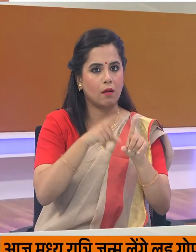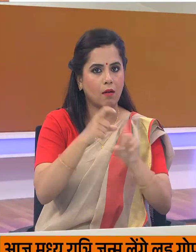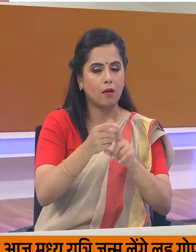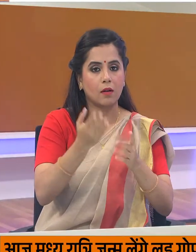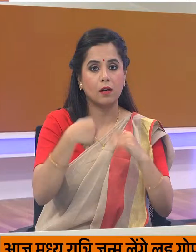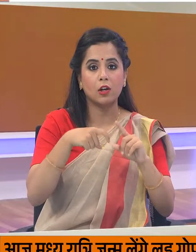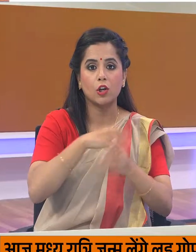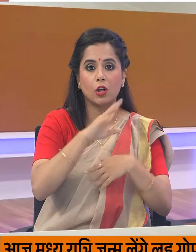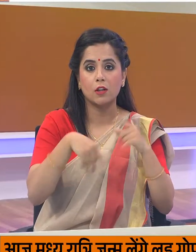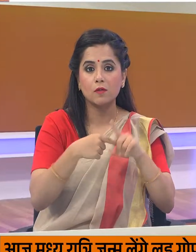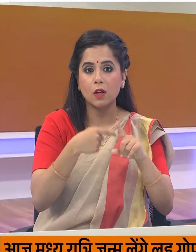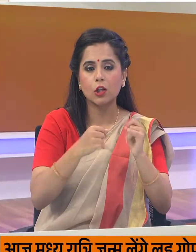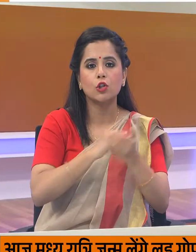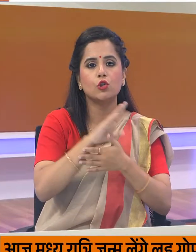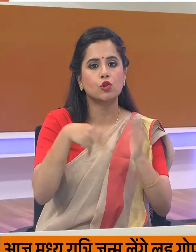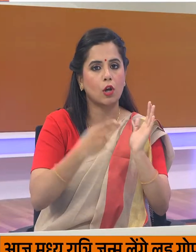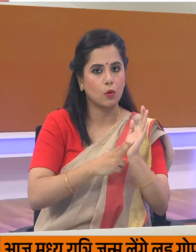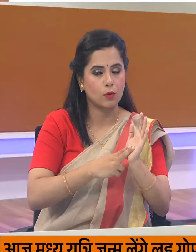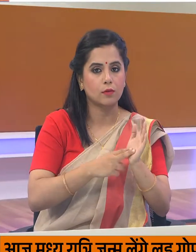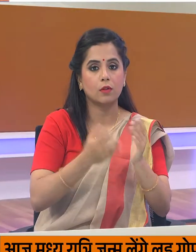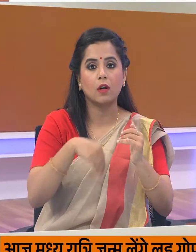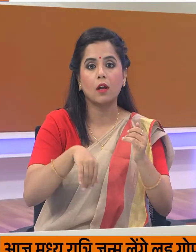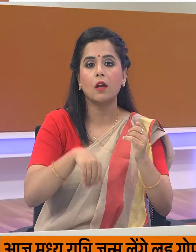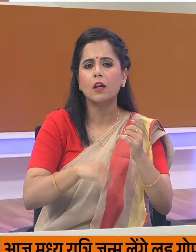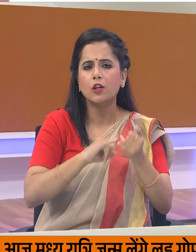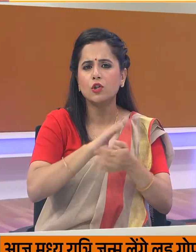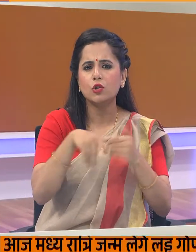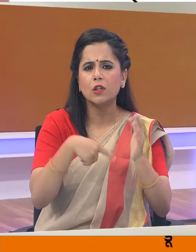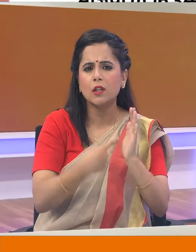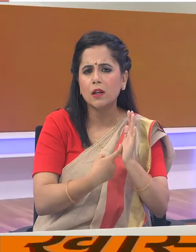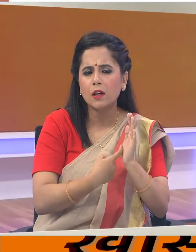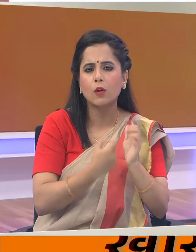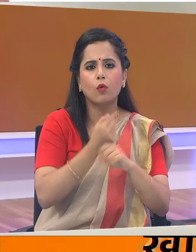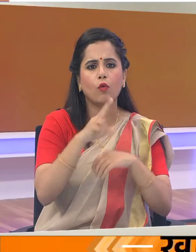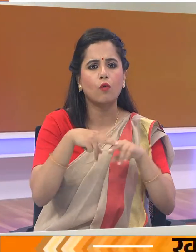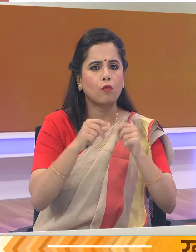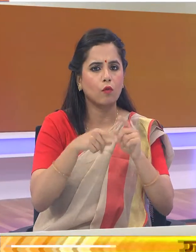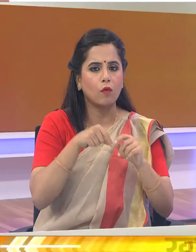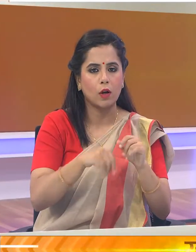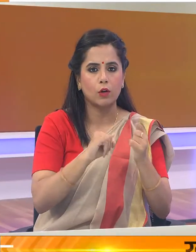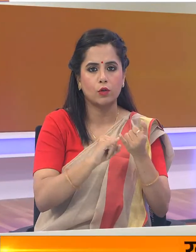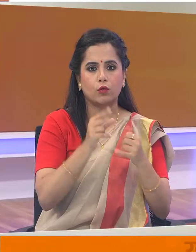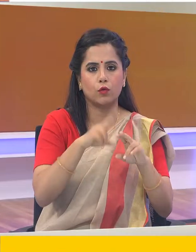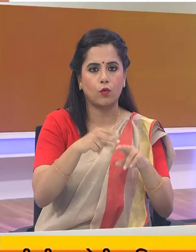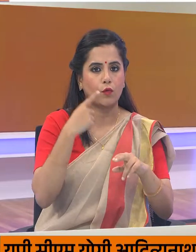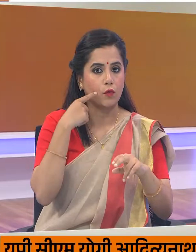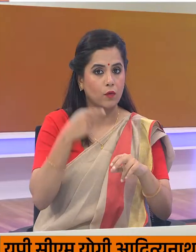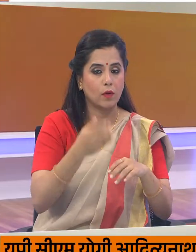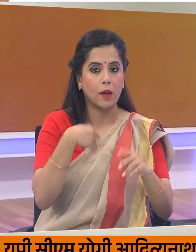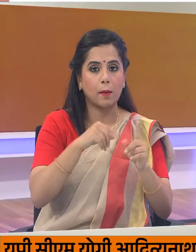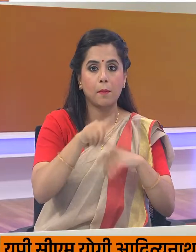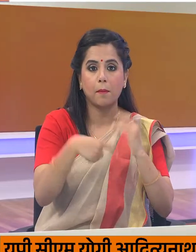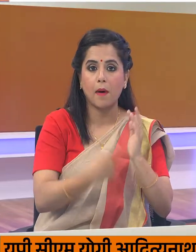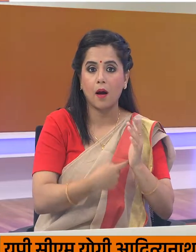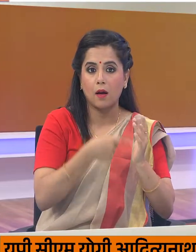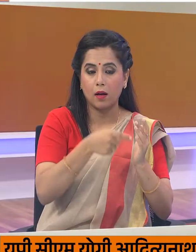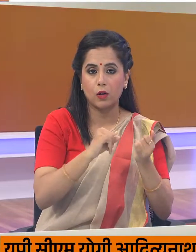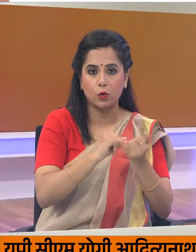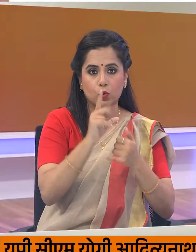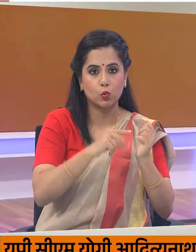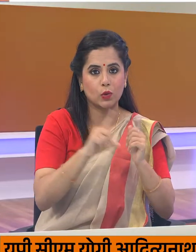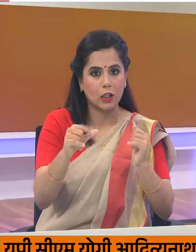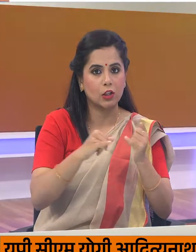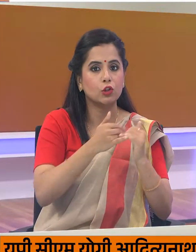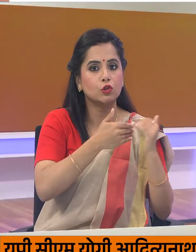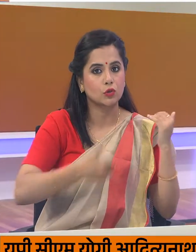से शगुन परिहार, श्री गुफवाड़ा बिजबेहरा से सूफी यूसुफ, पाडेर नागरेनी से सुनील